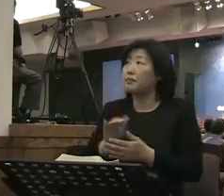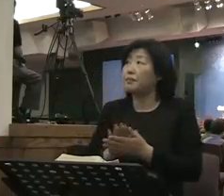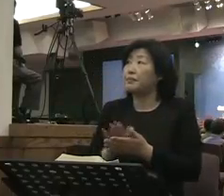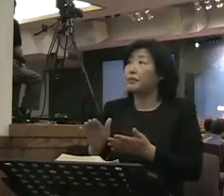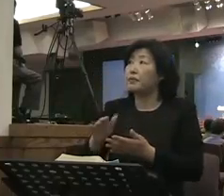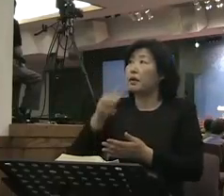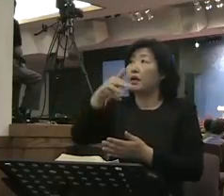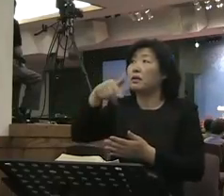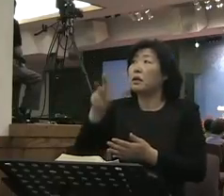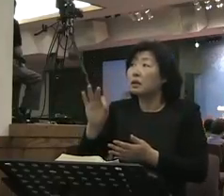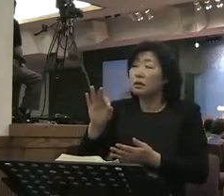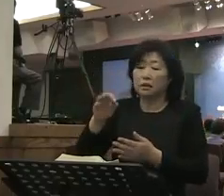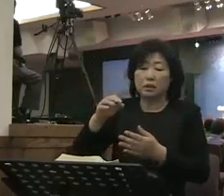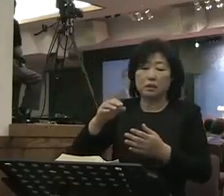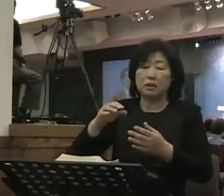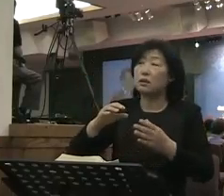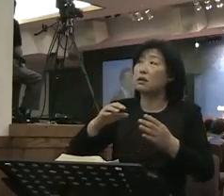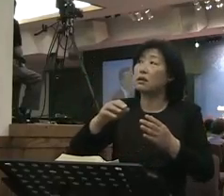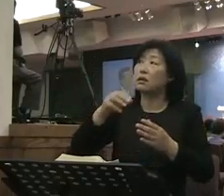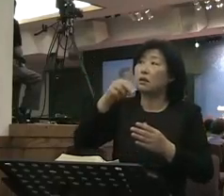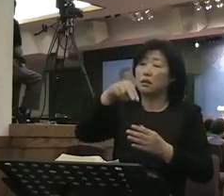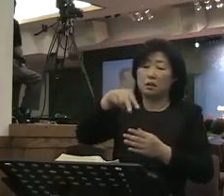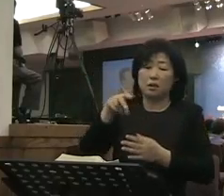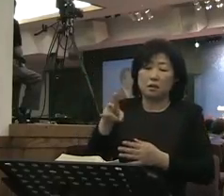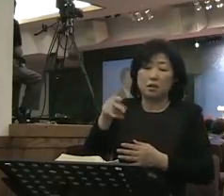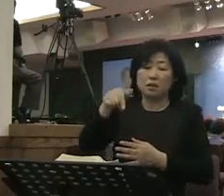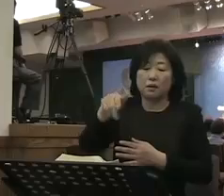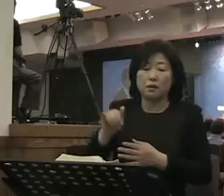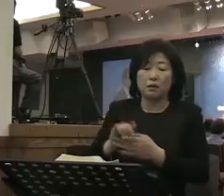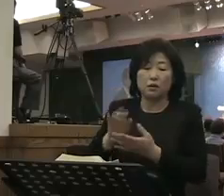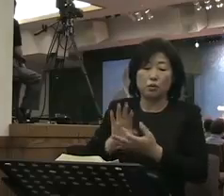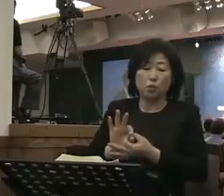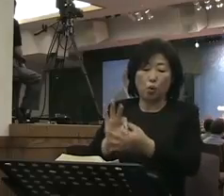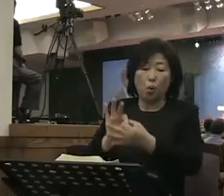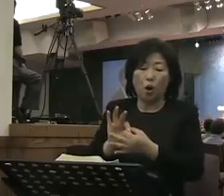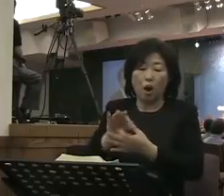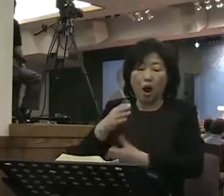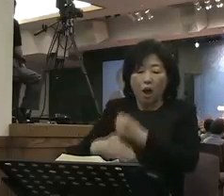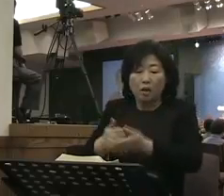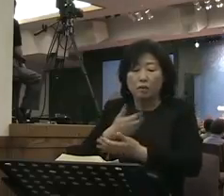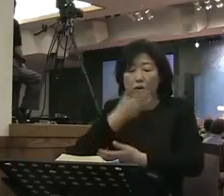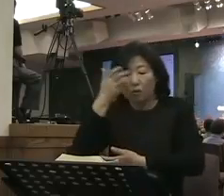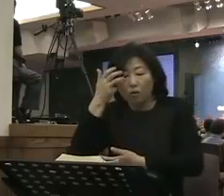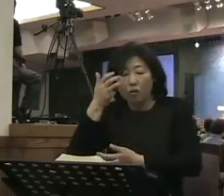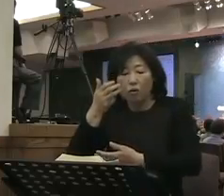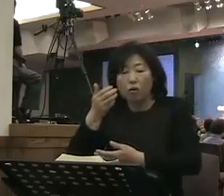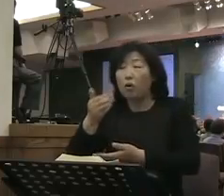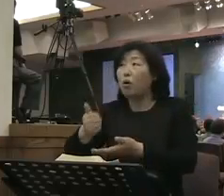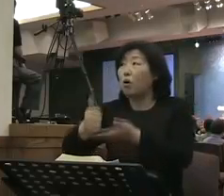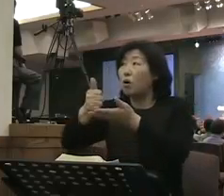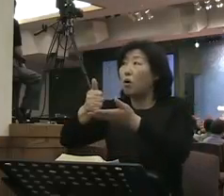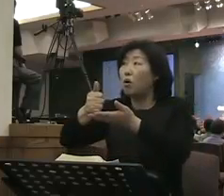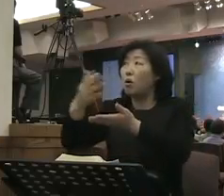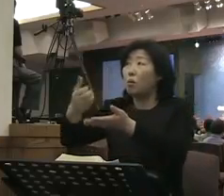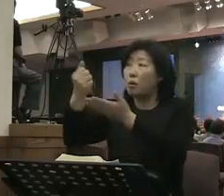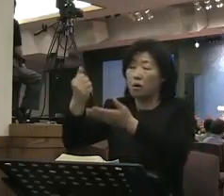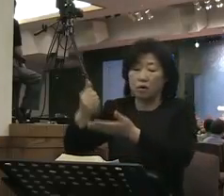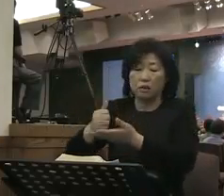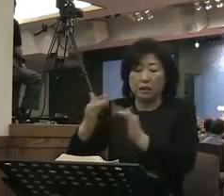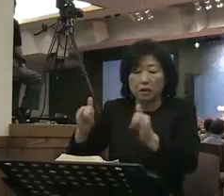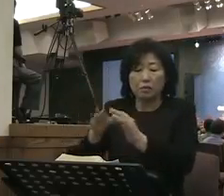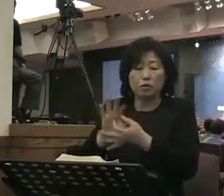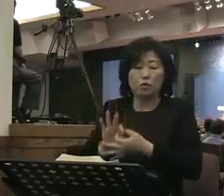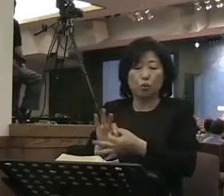창세기를 통하여 지금까지 하나님의 꿈은 이렇게 하나님의 손에 들림을 받고 사용받을 수 있는 사람들을